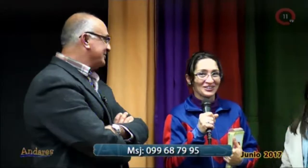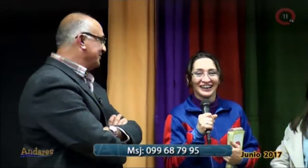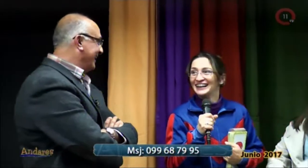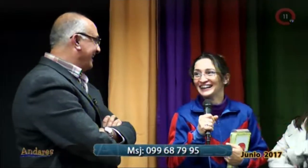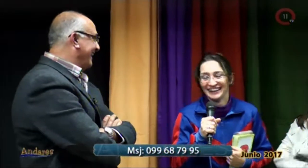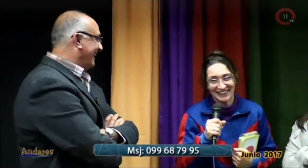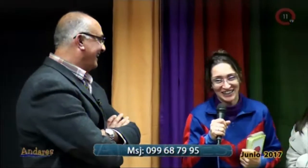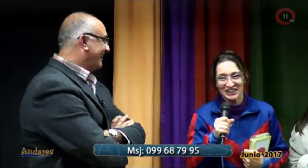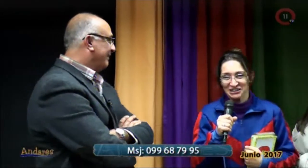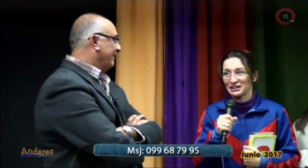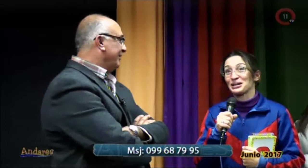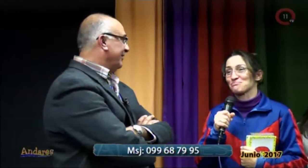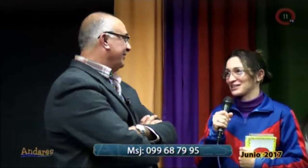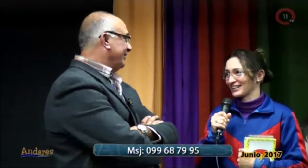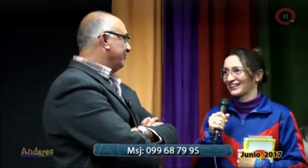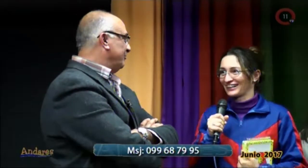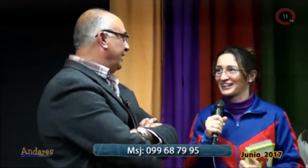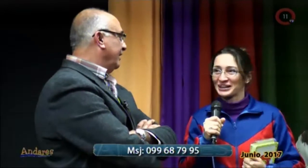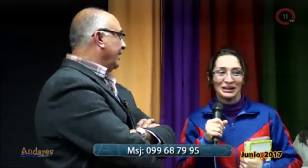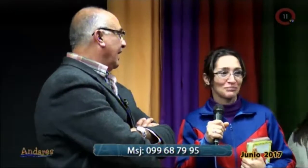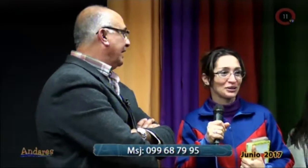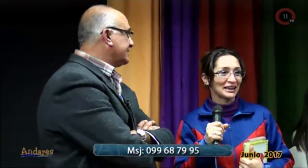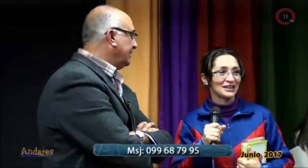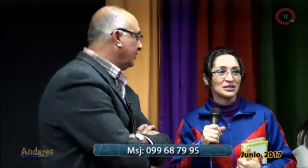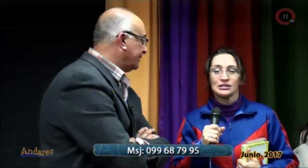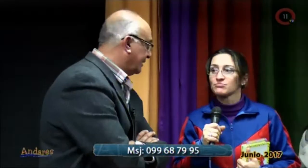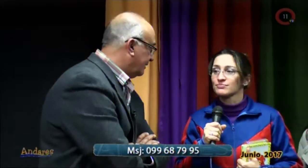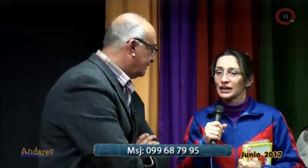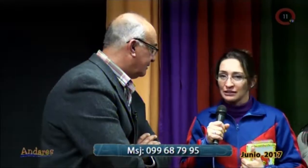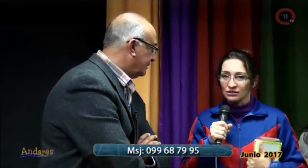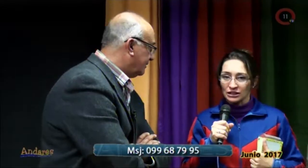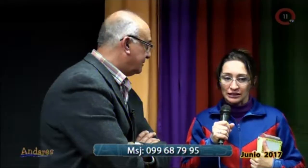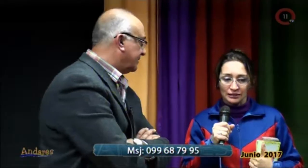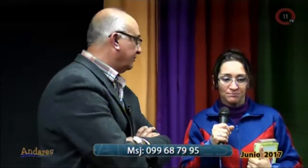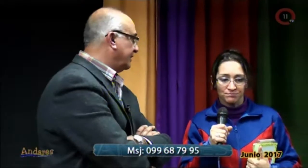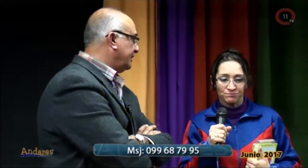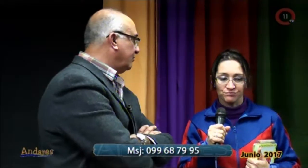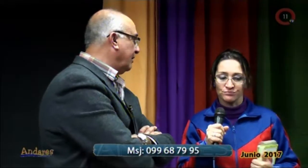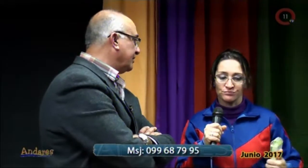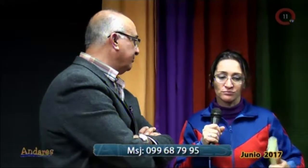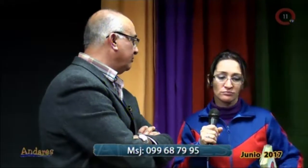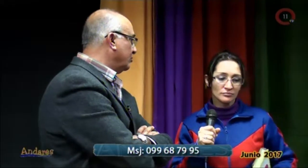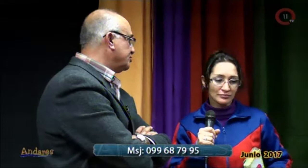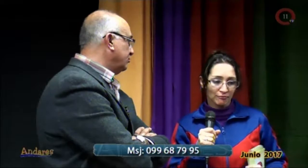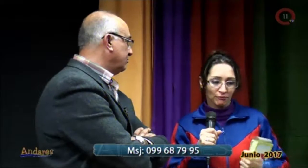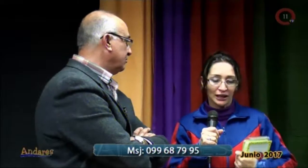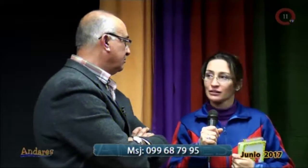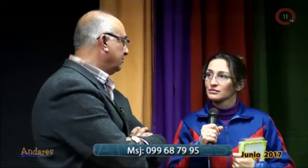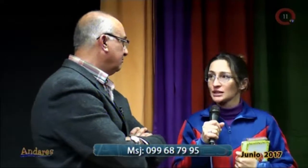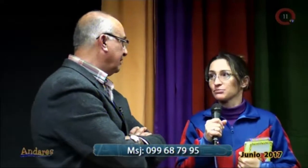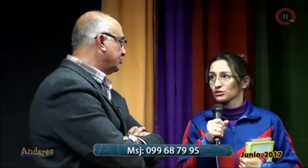funciona Tengo que ir a la óptica a cambiar los a las 5 de la tarde A las 5 de la tarde De 5 a más o menos 8